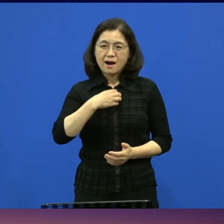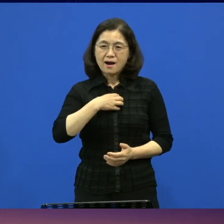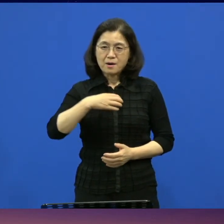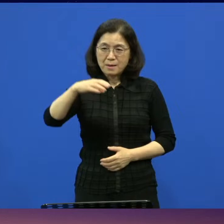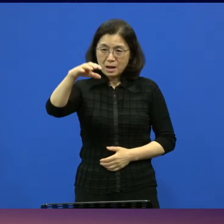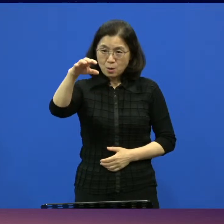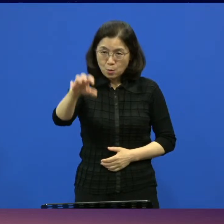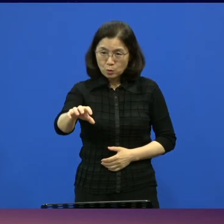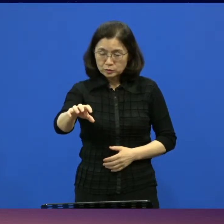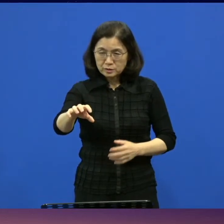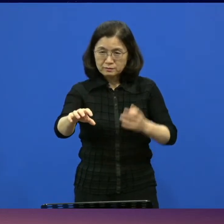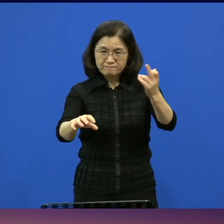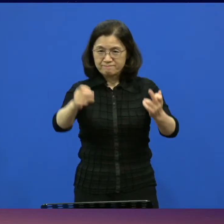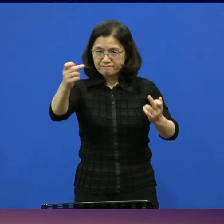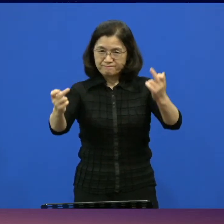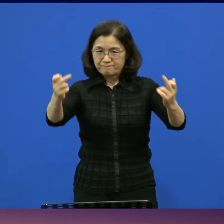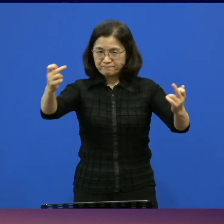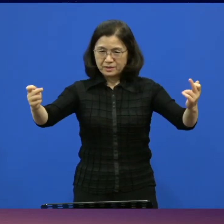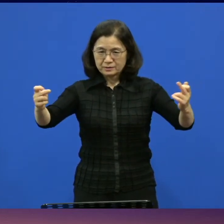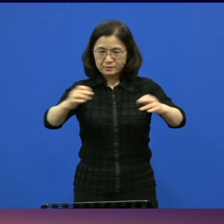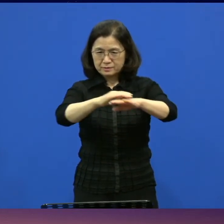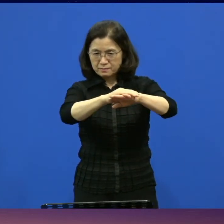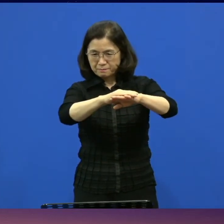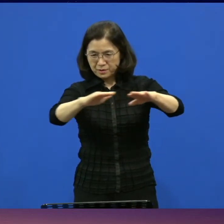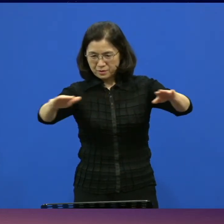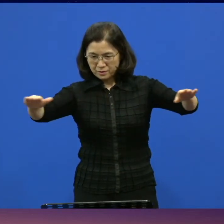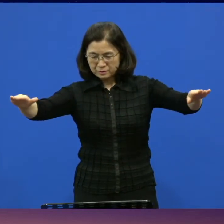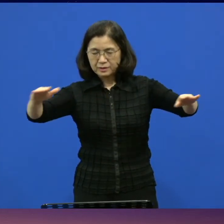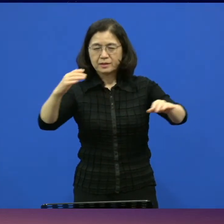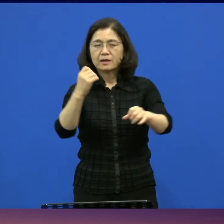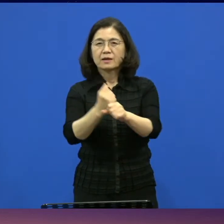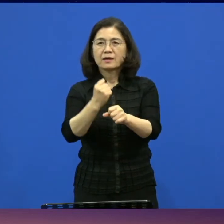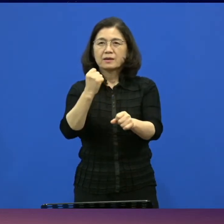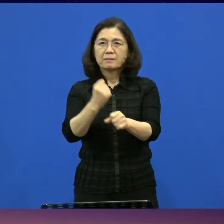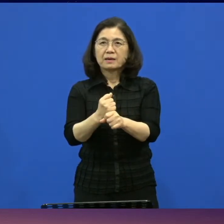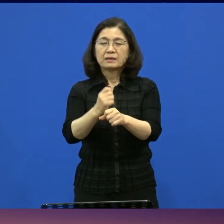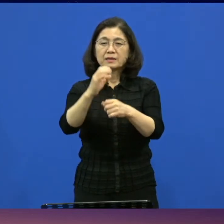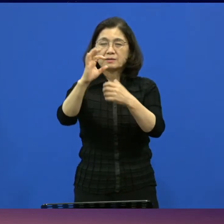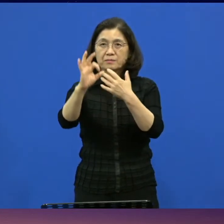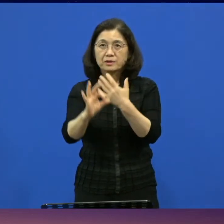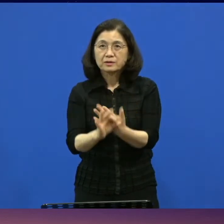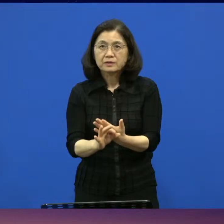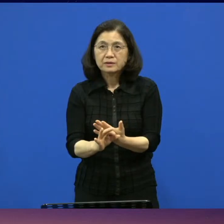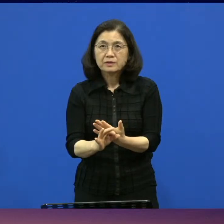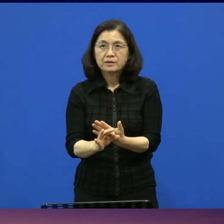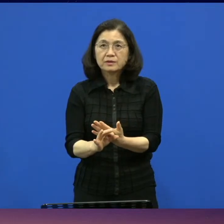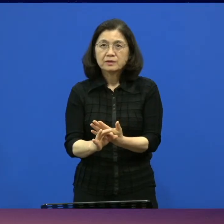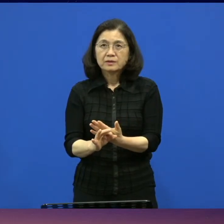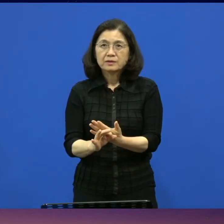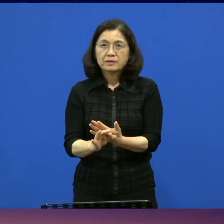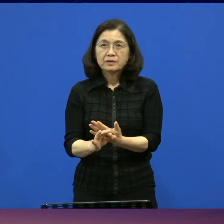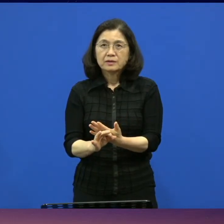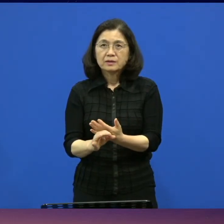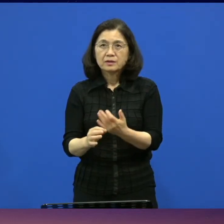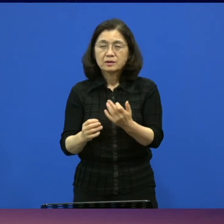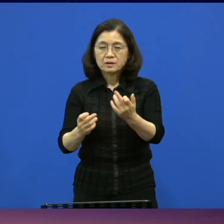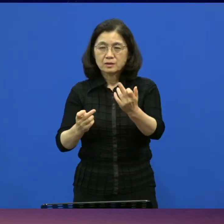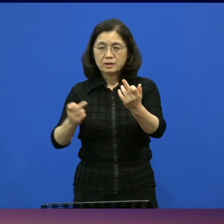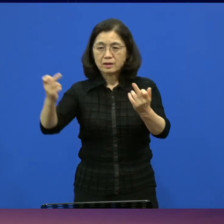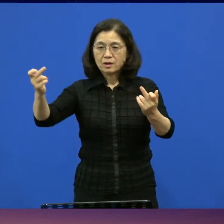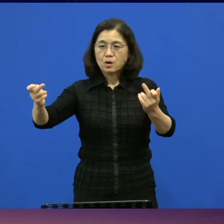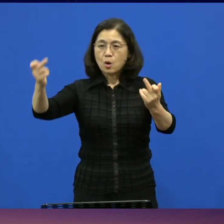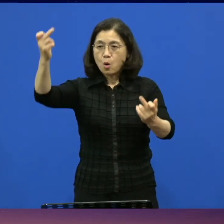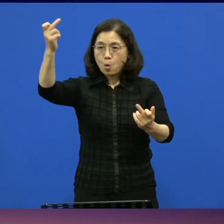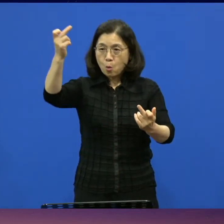거. 그래서 여호와가 오실 대로를 만들려고 하면 첫 번째 우리가 생각할 것은 골짜기마다 도두어져야 된다는